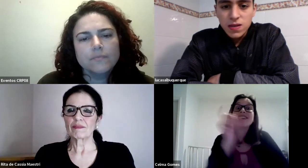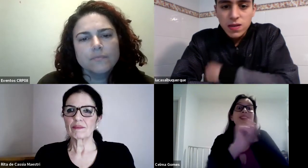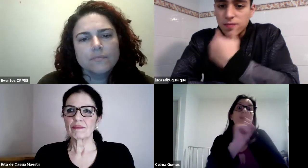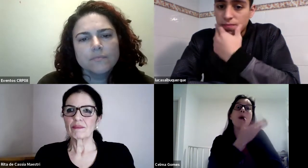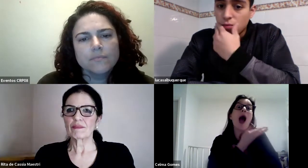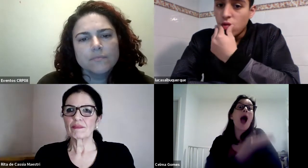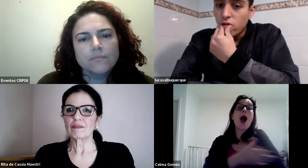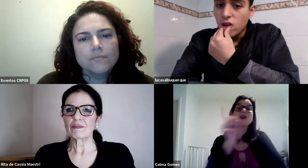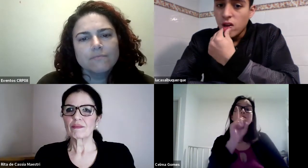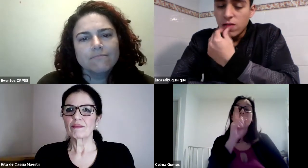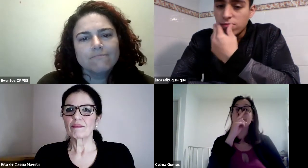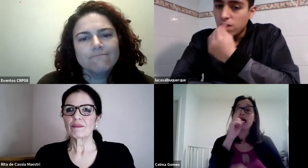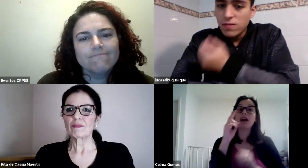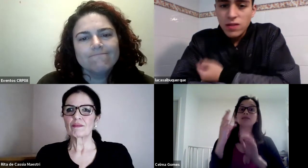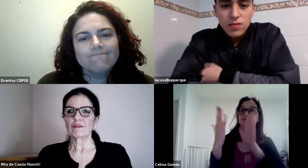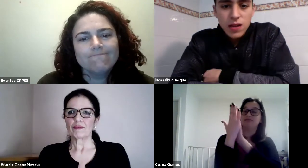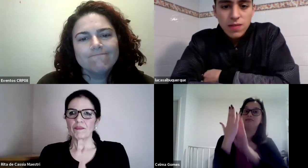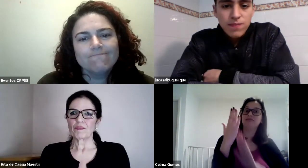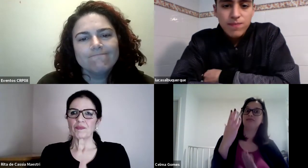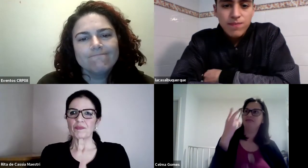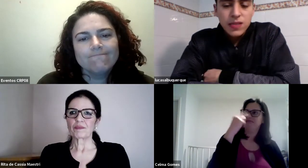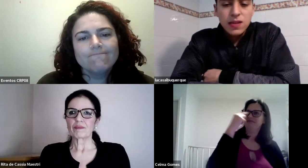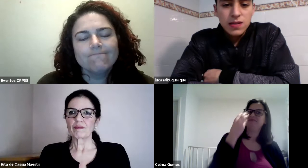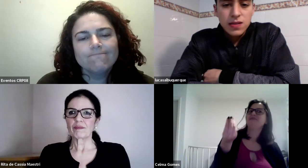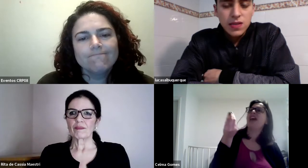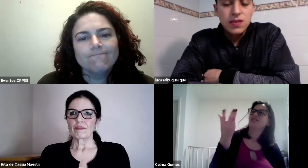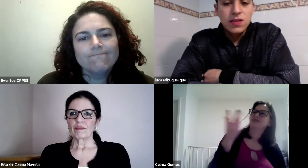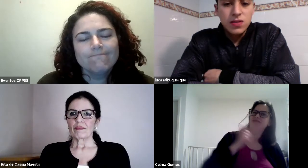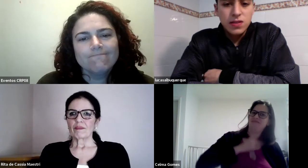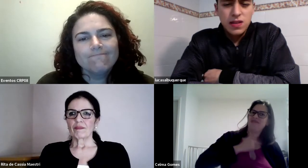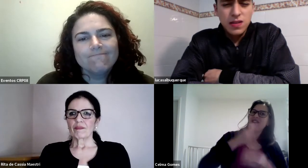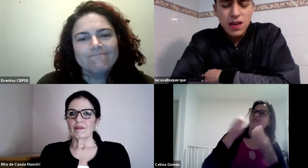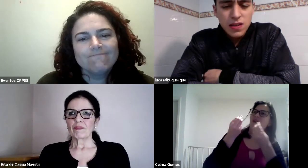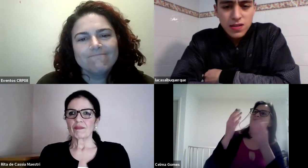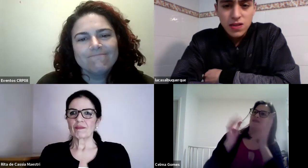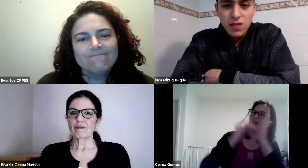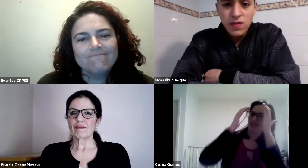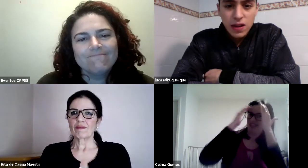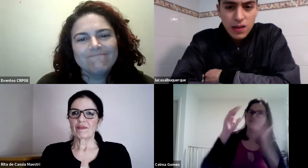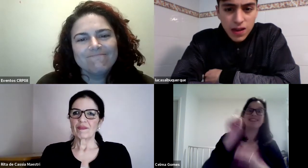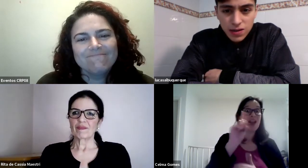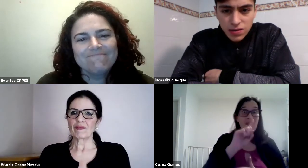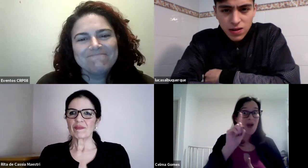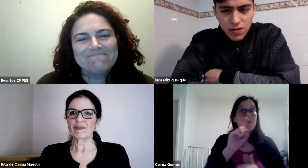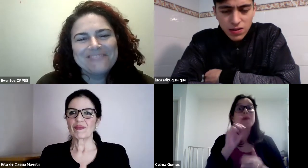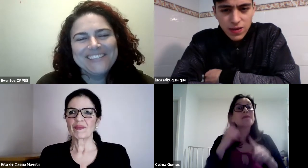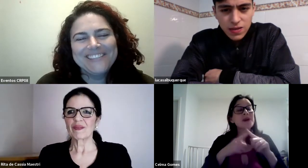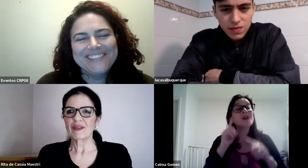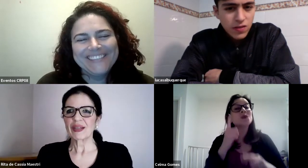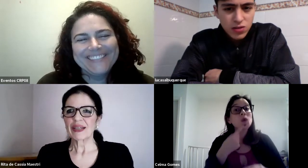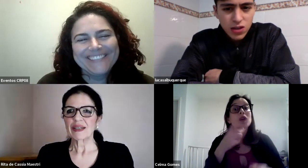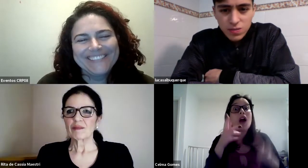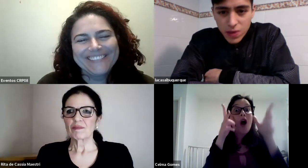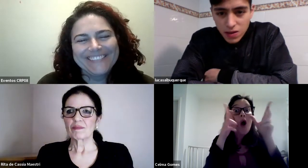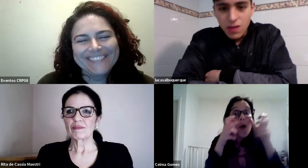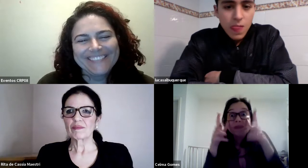faciais. O ouvinte não, ele não está acostumado a prestar atenção nessas questões. Ele até acha estranho alguém ficar encarando, né? Nossa, parece